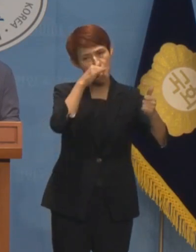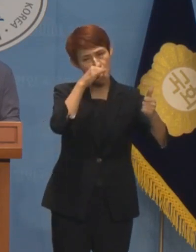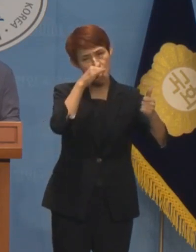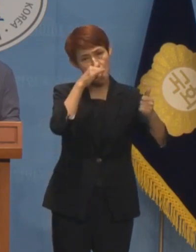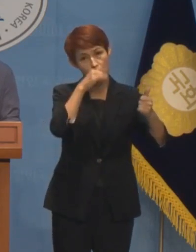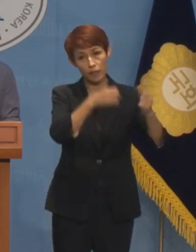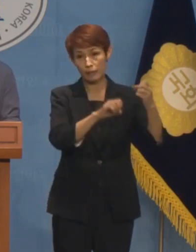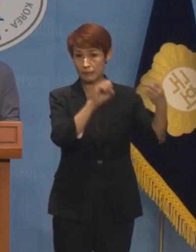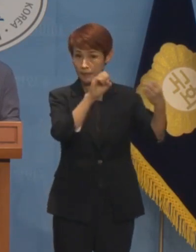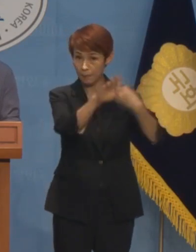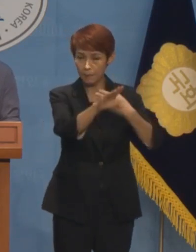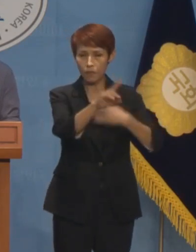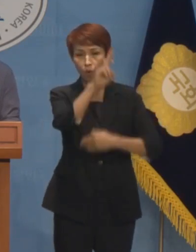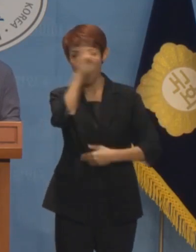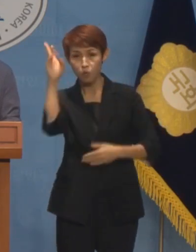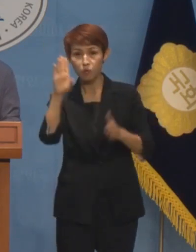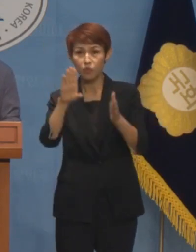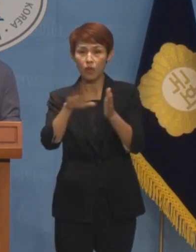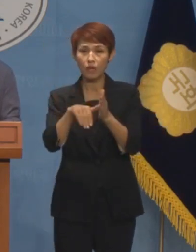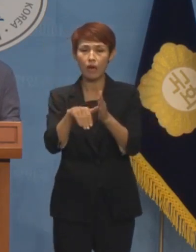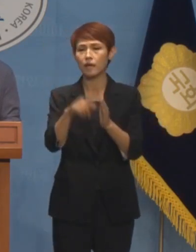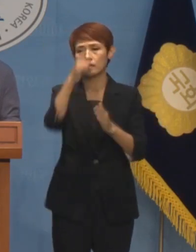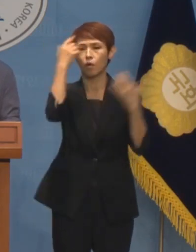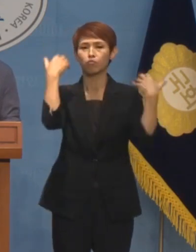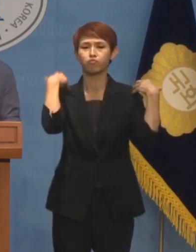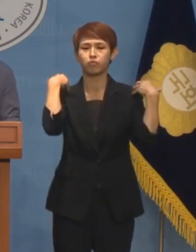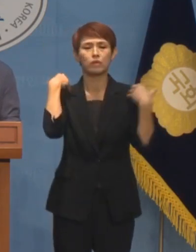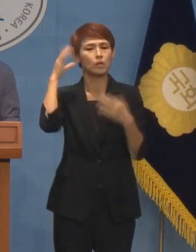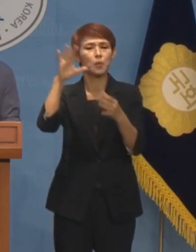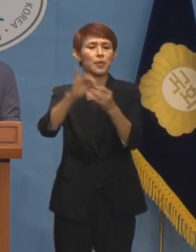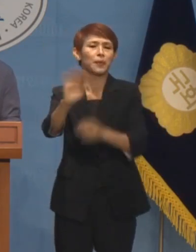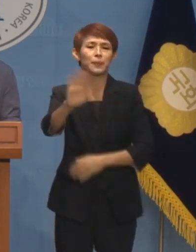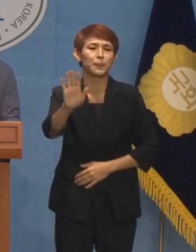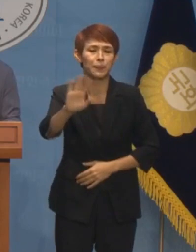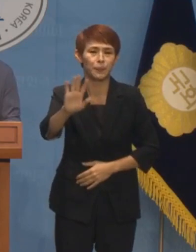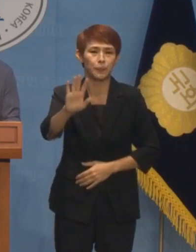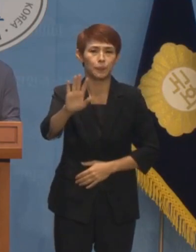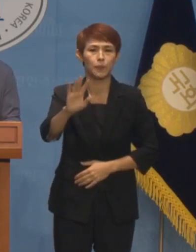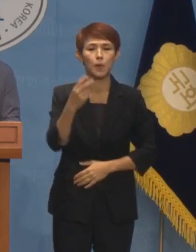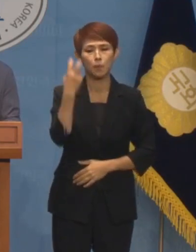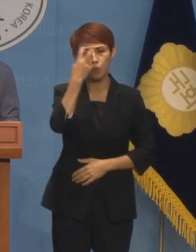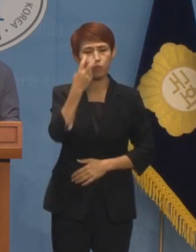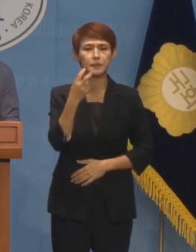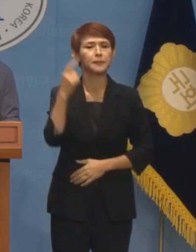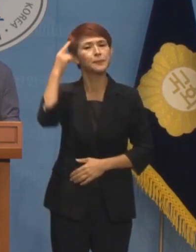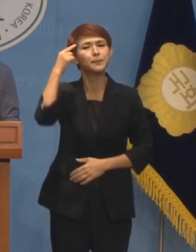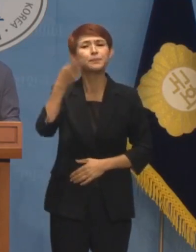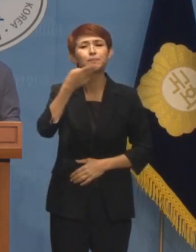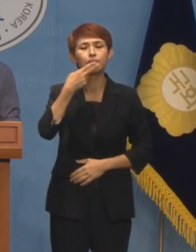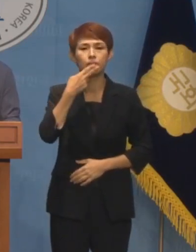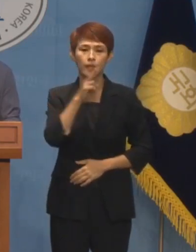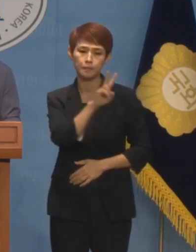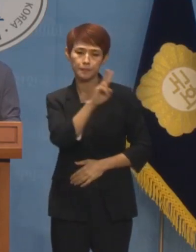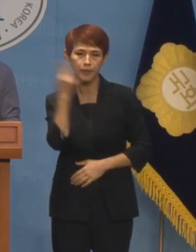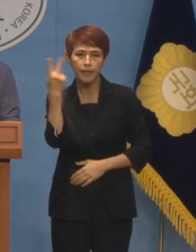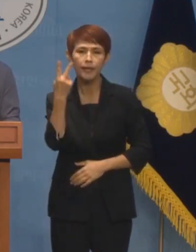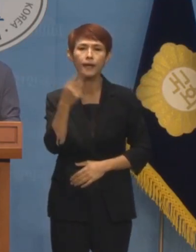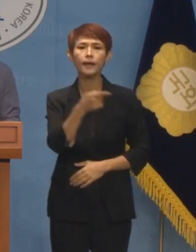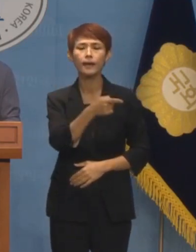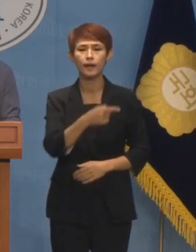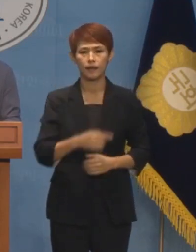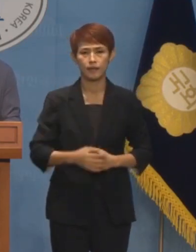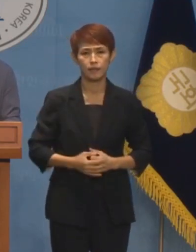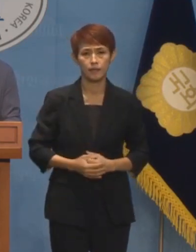조치사항이라고 답을 했다가 오후에는 정부 차원에서는 동의하지 않고 검토하고 있지 않다고 부랴부랴 말을